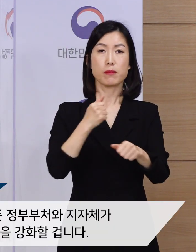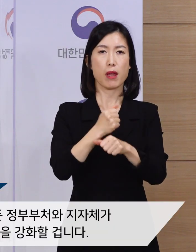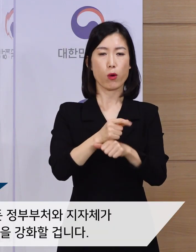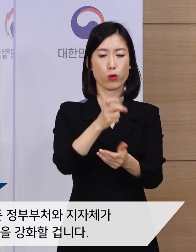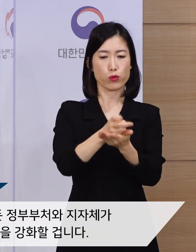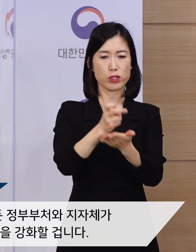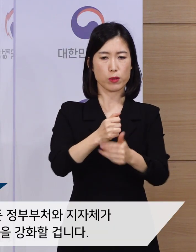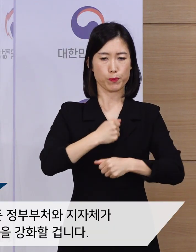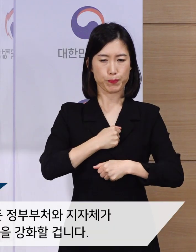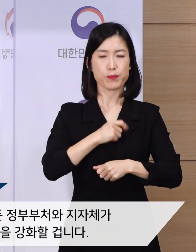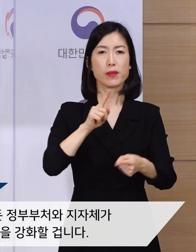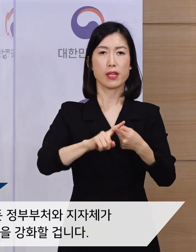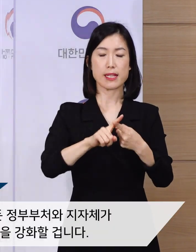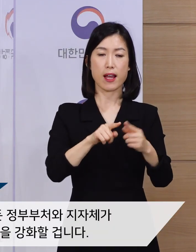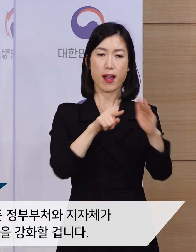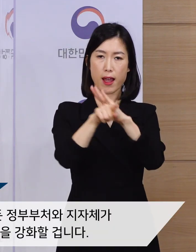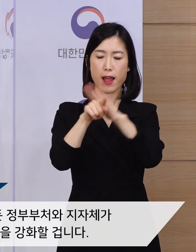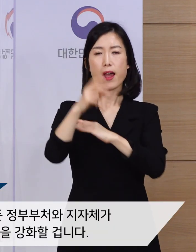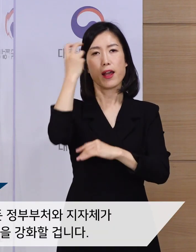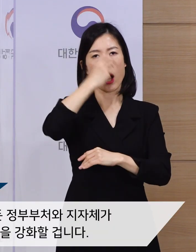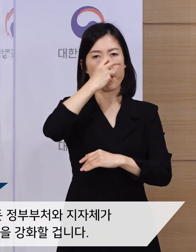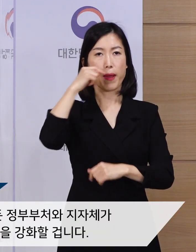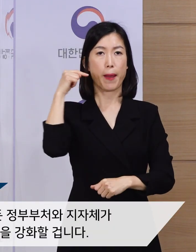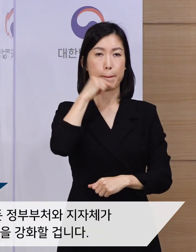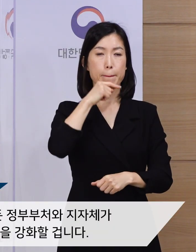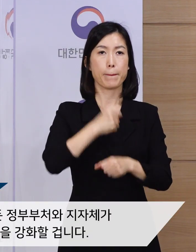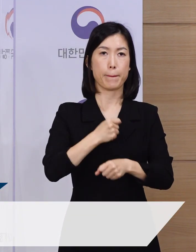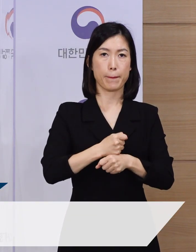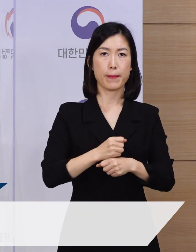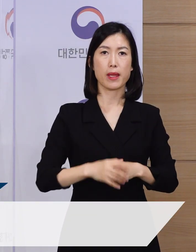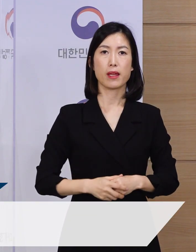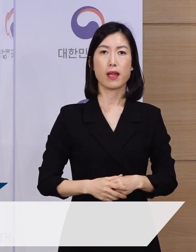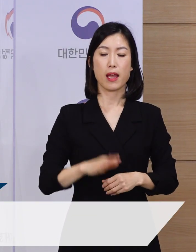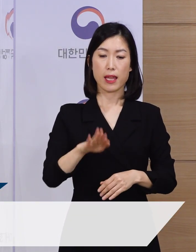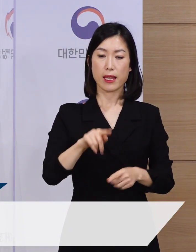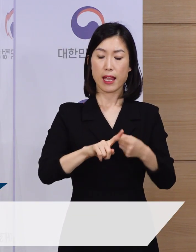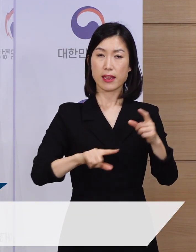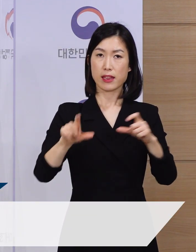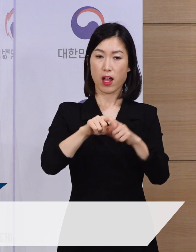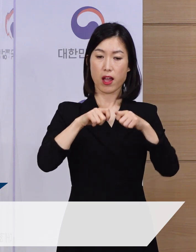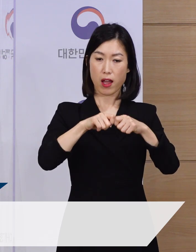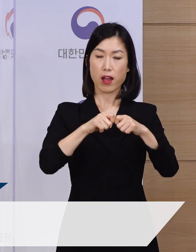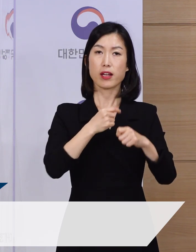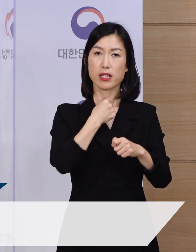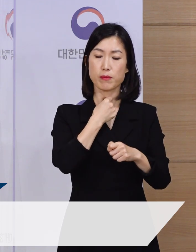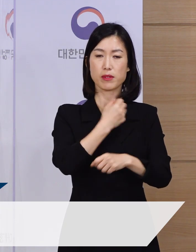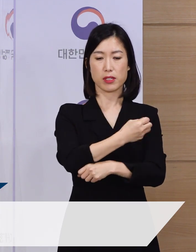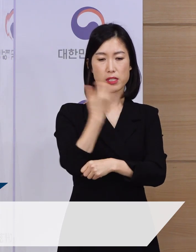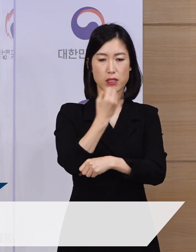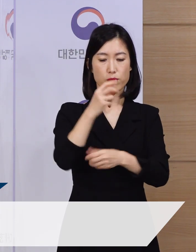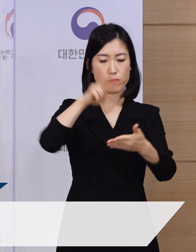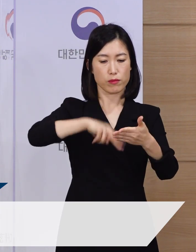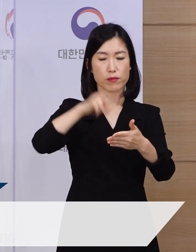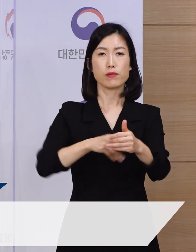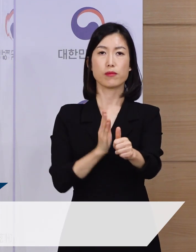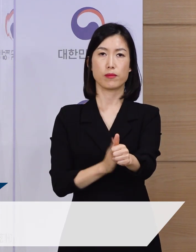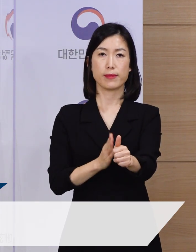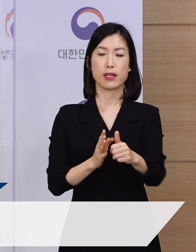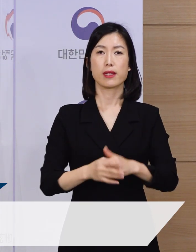준수에 대한 현장 점검을 강화할 것입니다. 보다 상세한 사항은 보도자료를 참고해 주시기